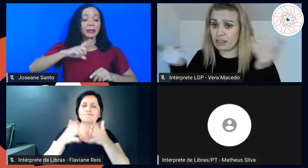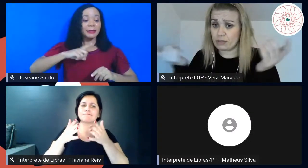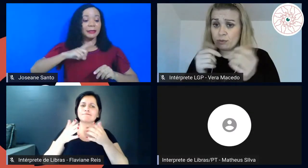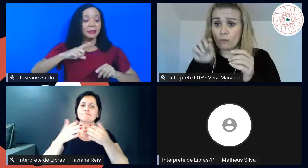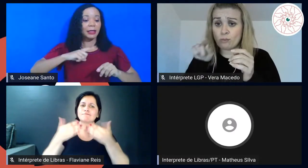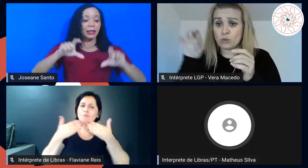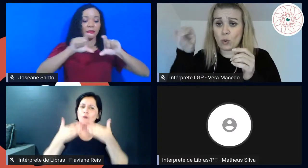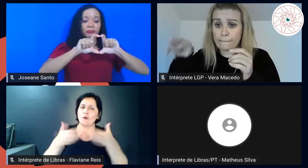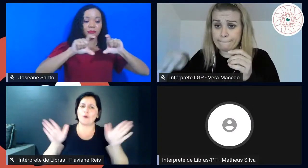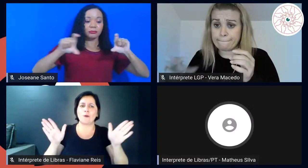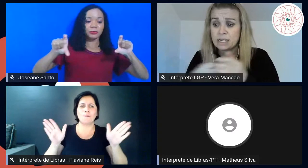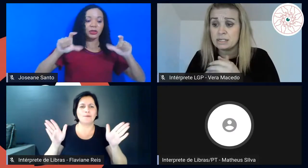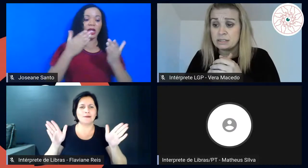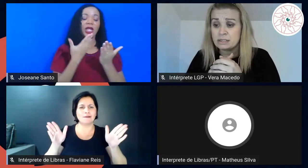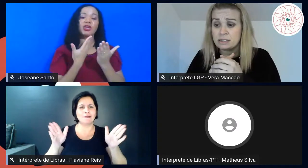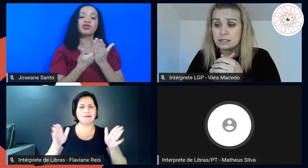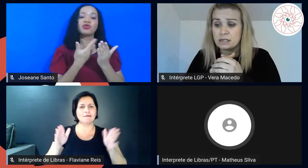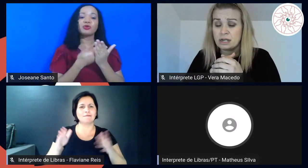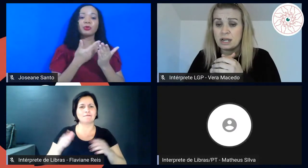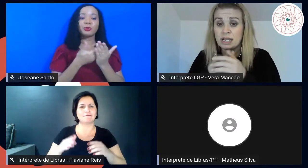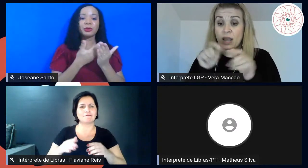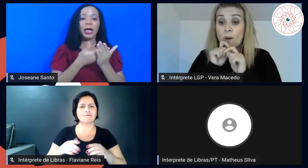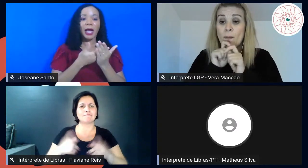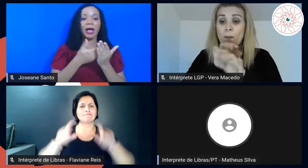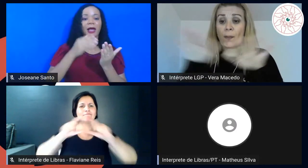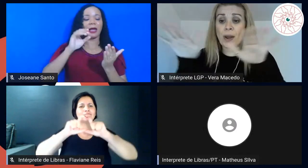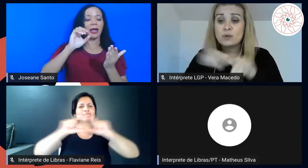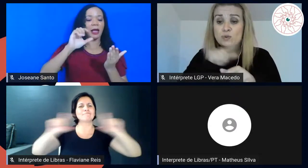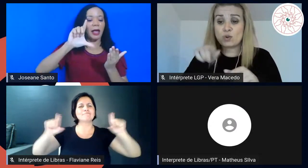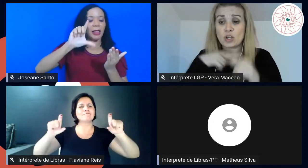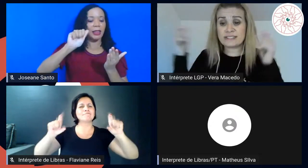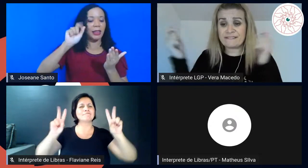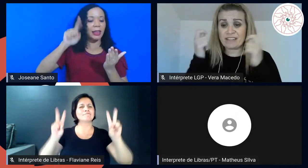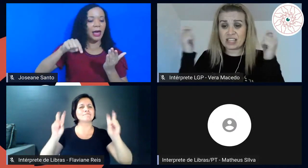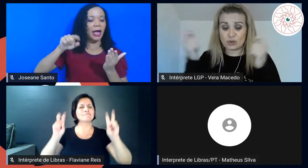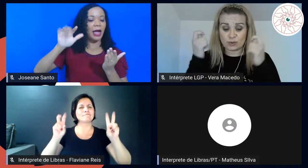Pom, eh, que fez a divulgação do nosso